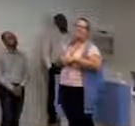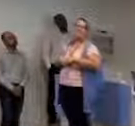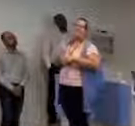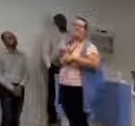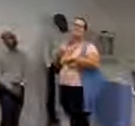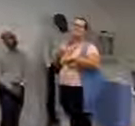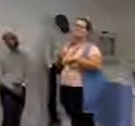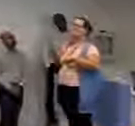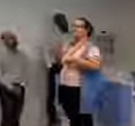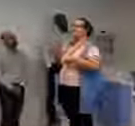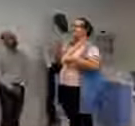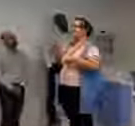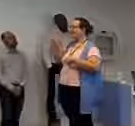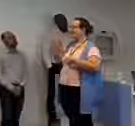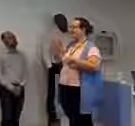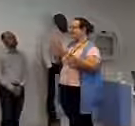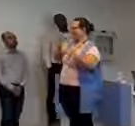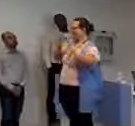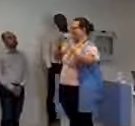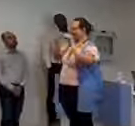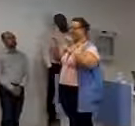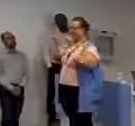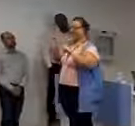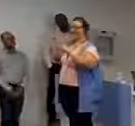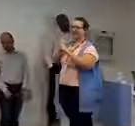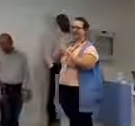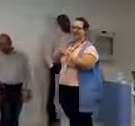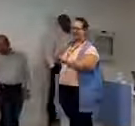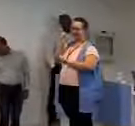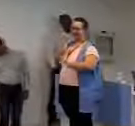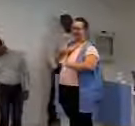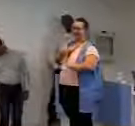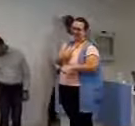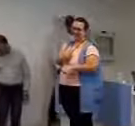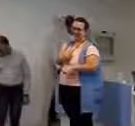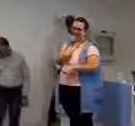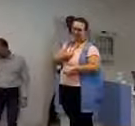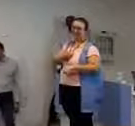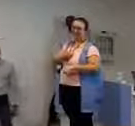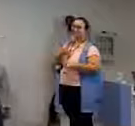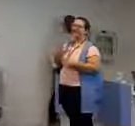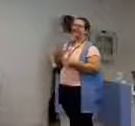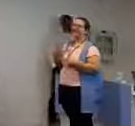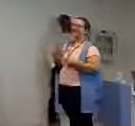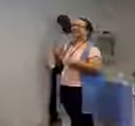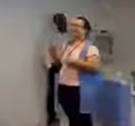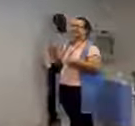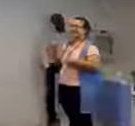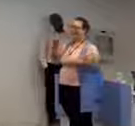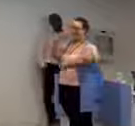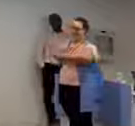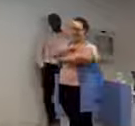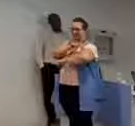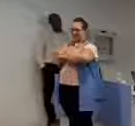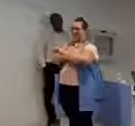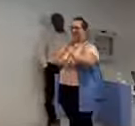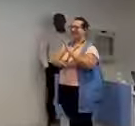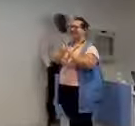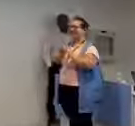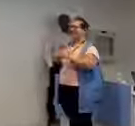o baixo uso de softwares de engenharia para validar o projeto do estampo antes de